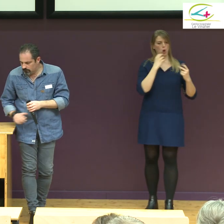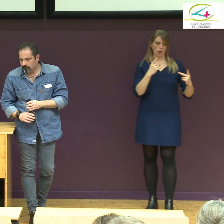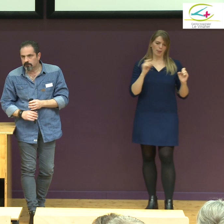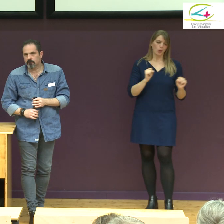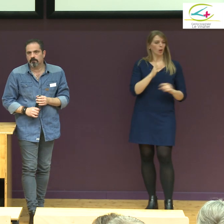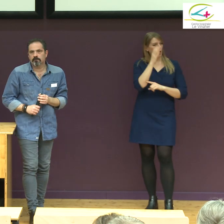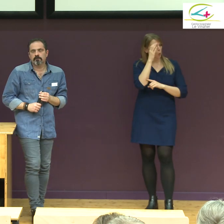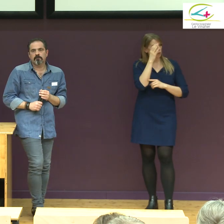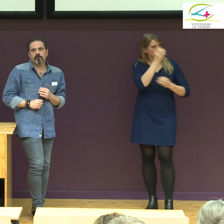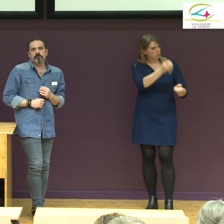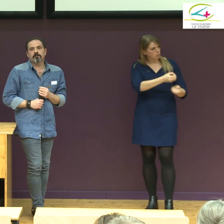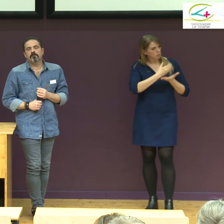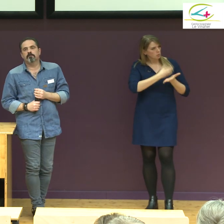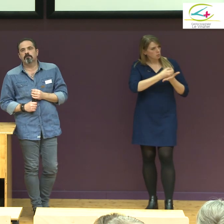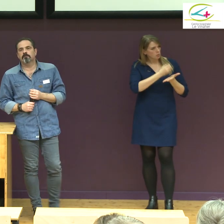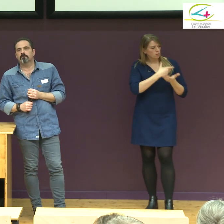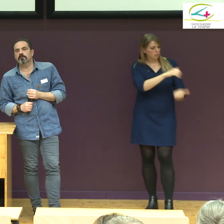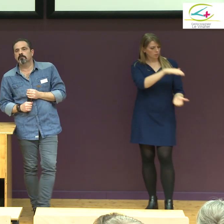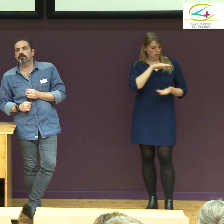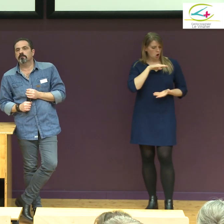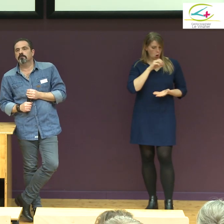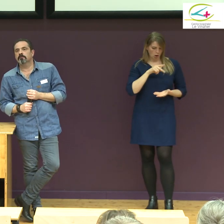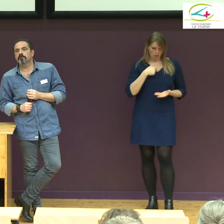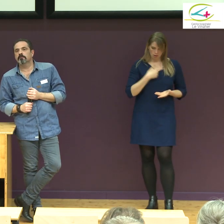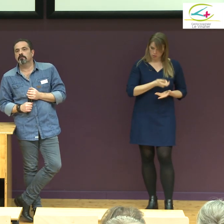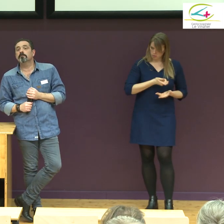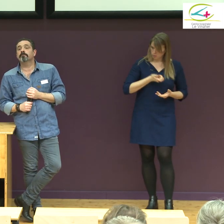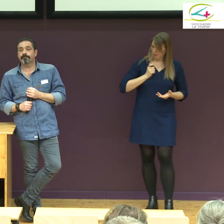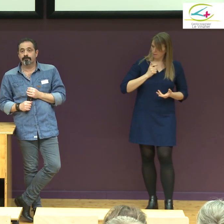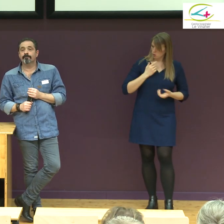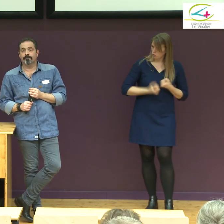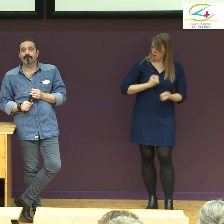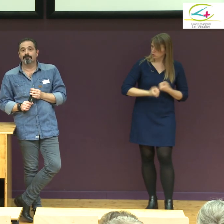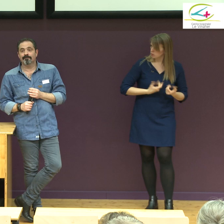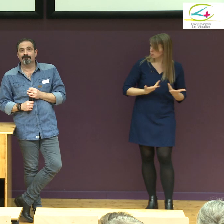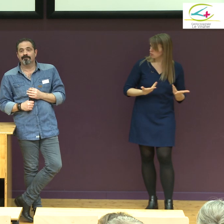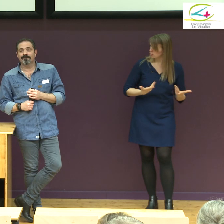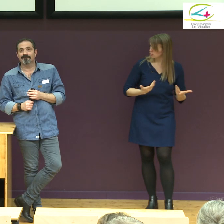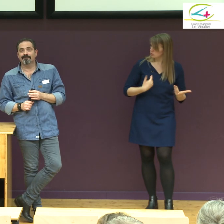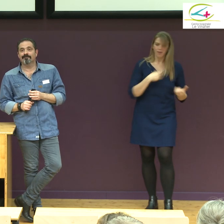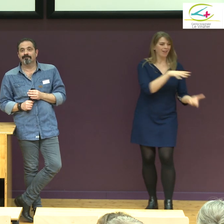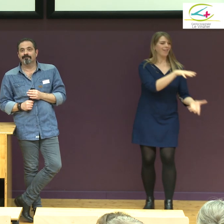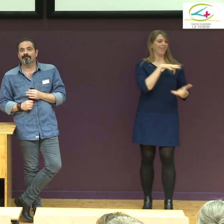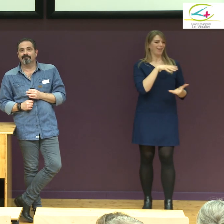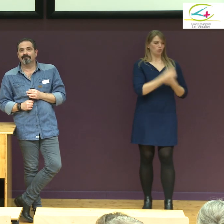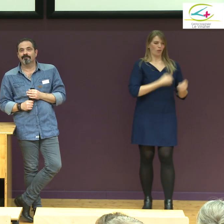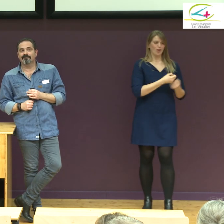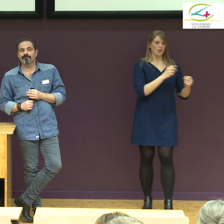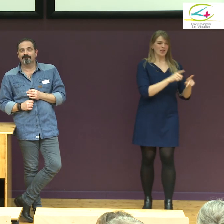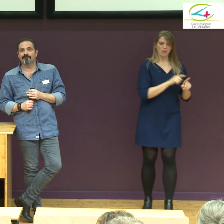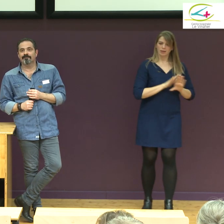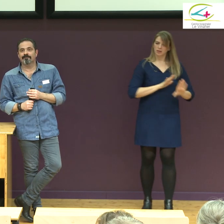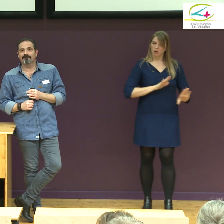dans quelle mesure aussi, ça peut être une souffrance pour nous, on peut récupérer la souffrance de l'autre. Comment on accueille cette parole sans être